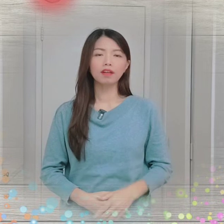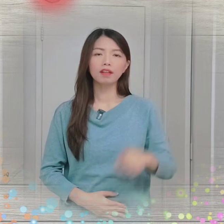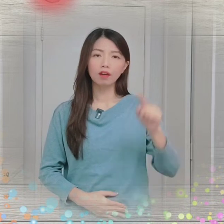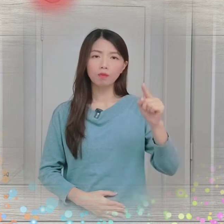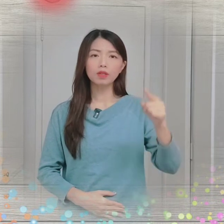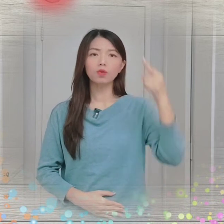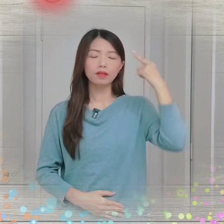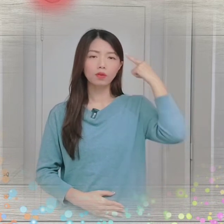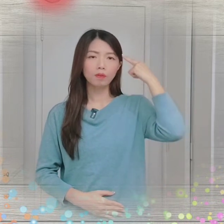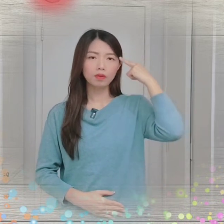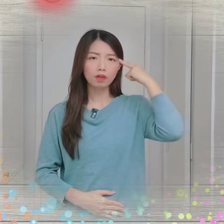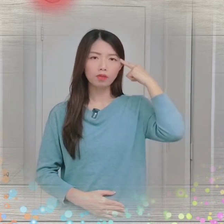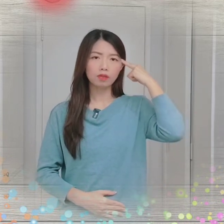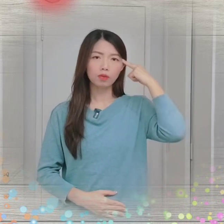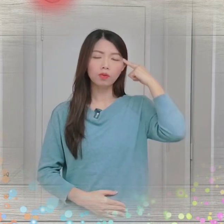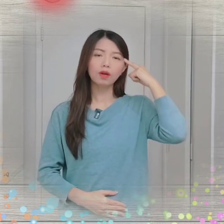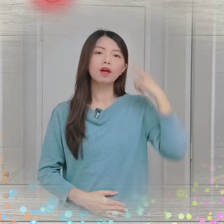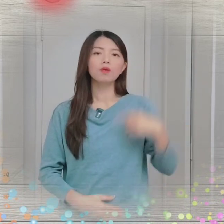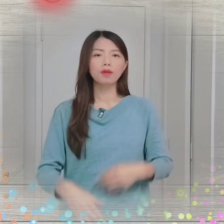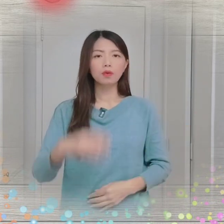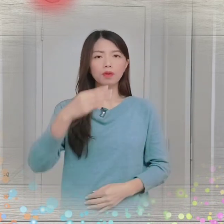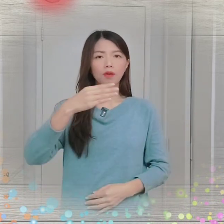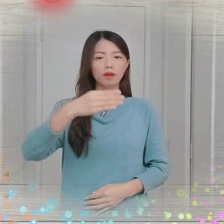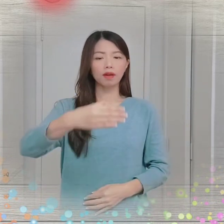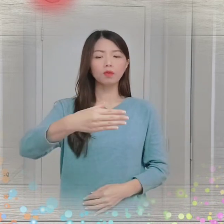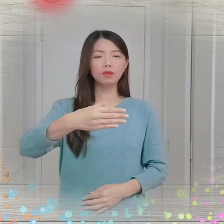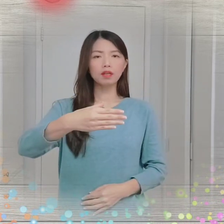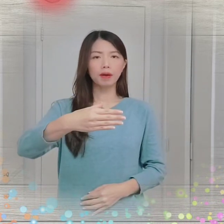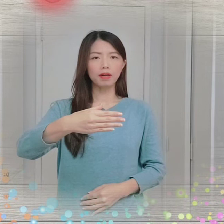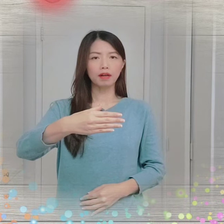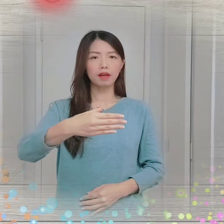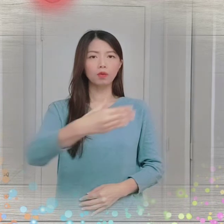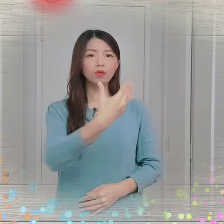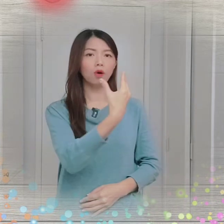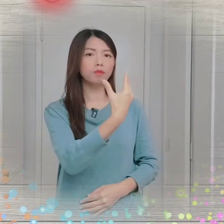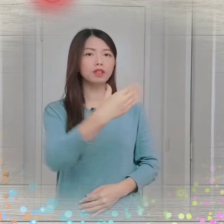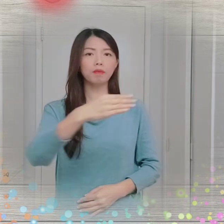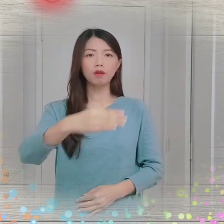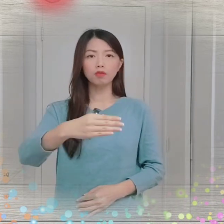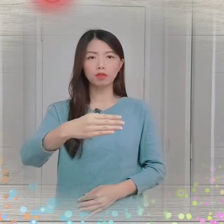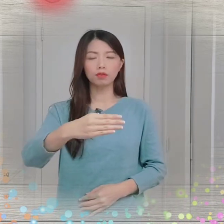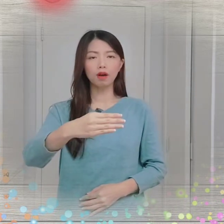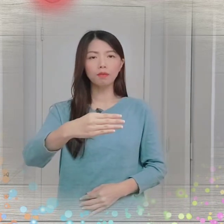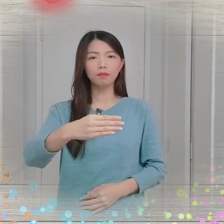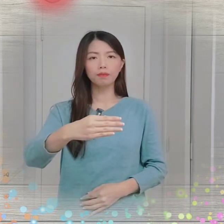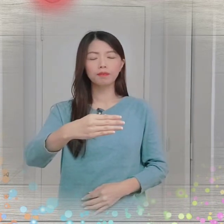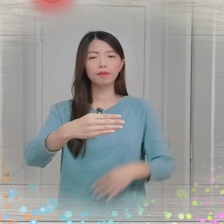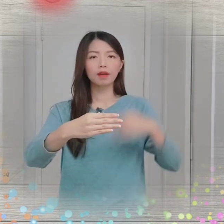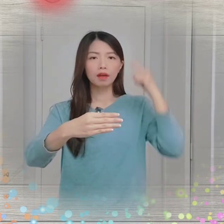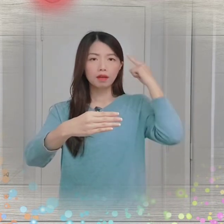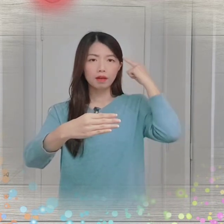뜻의 수어는 검지로 관제도를 한번 찍어주시고 왼손은 이렇게 손등이 밖을 향하게 하고 엄지는 벌려주시고요.